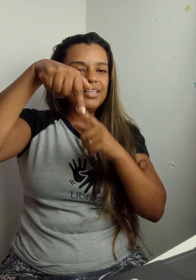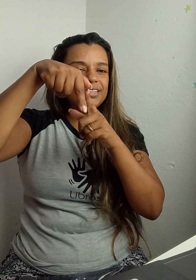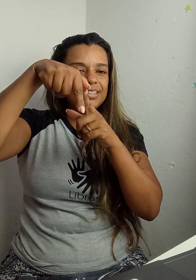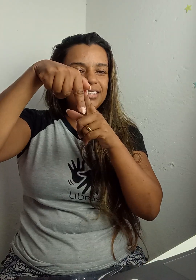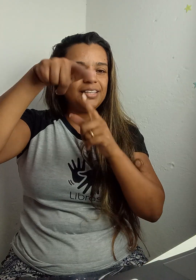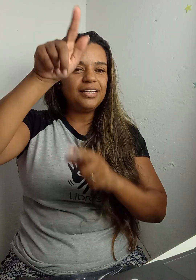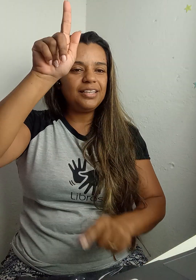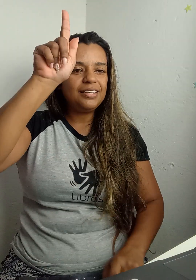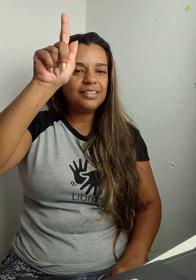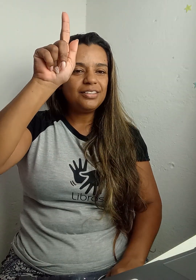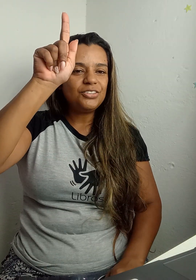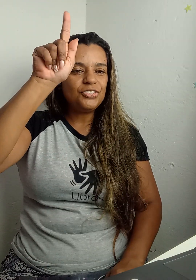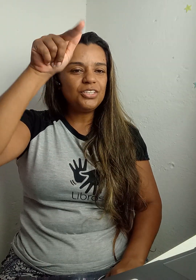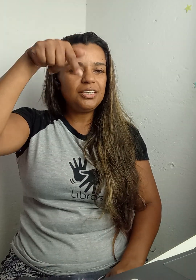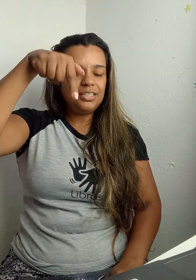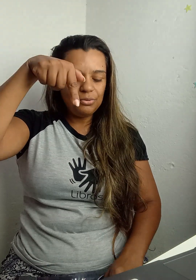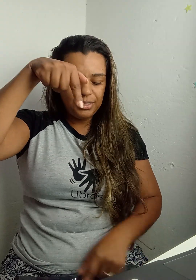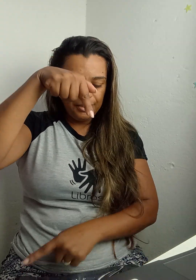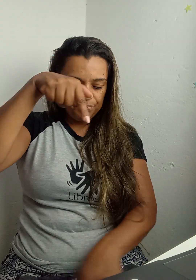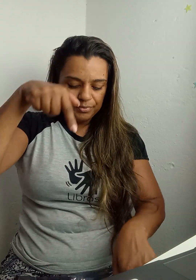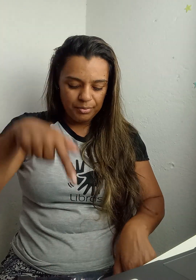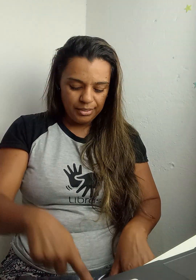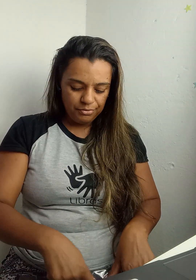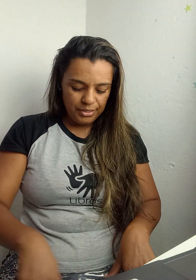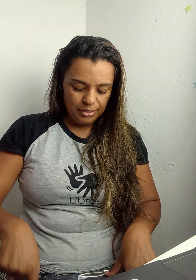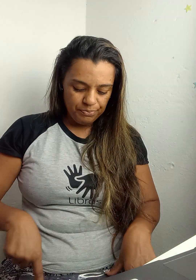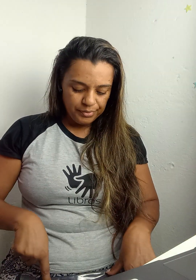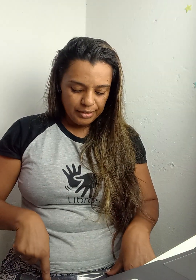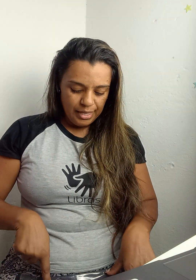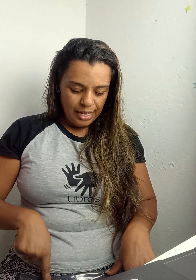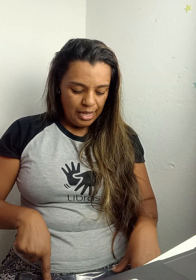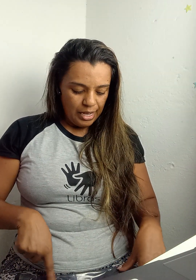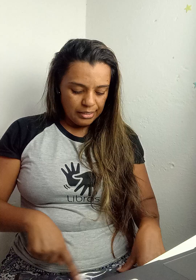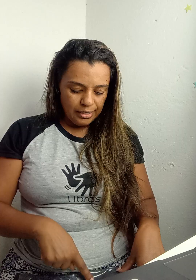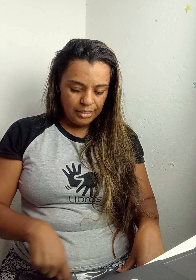letra Q, né? G e o Q. Maravilha. Aqui,